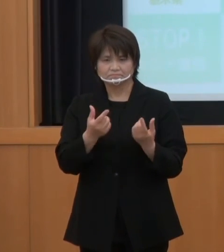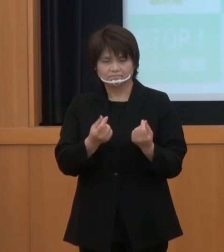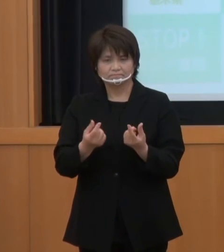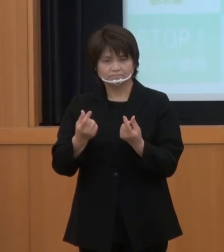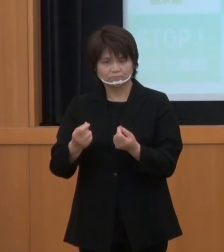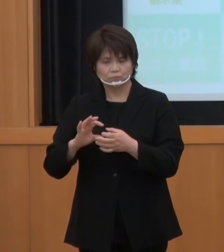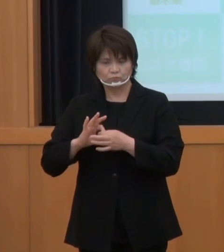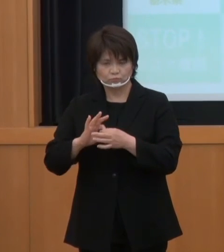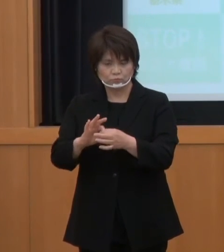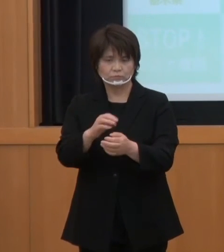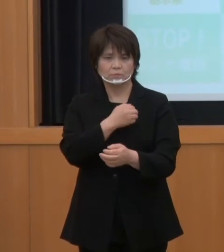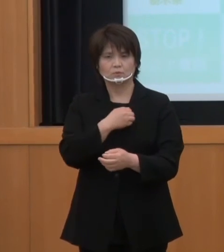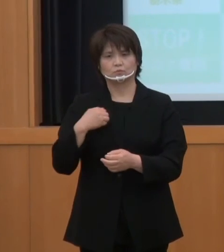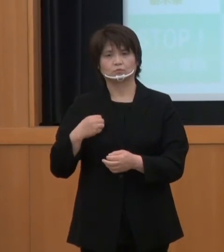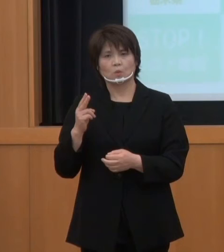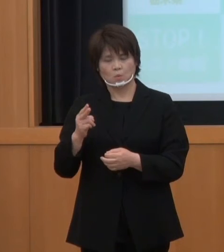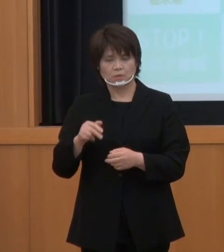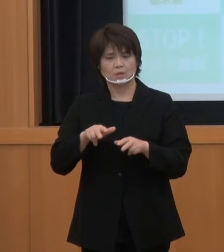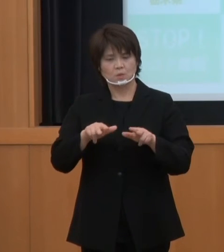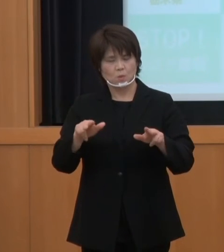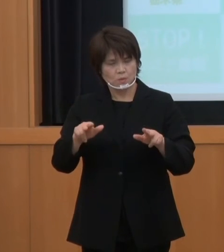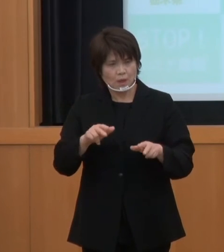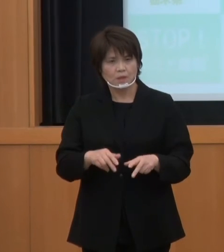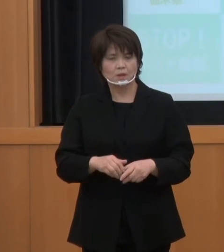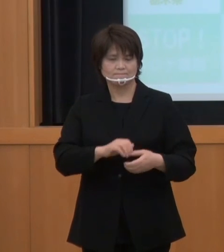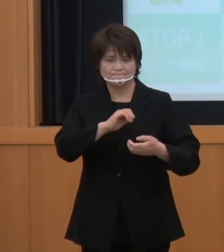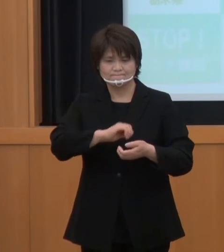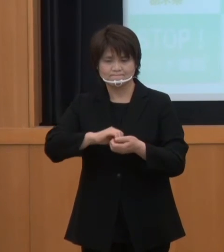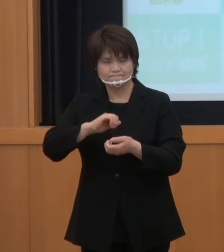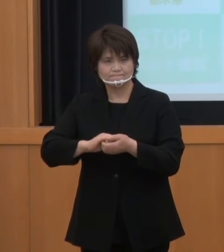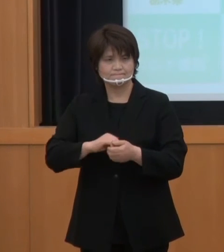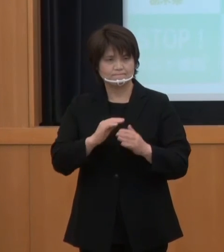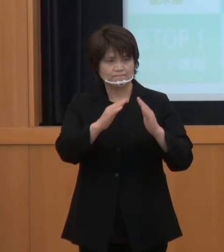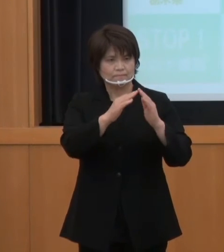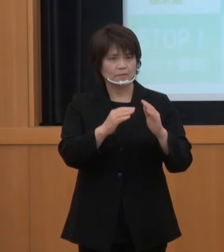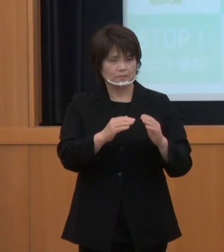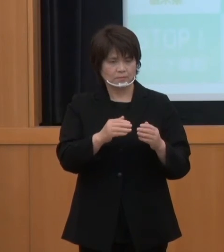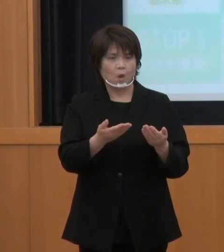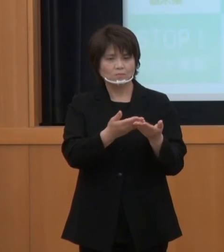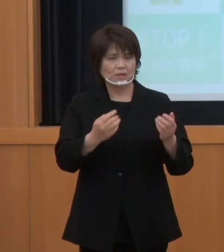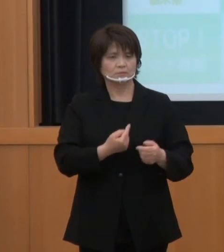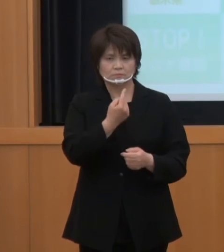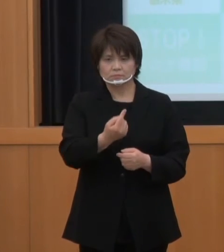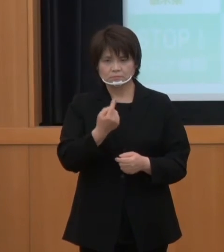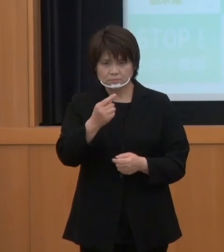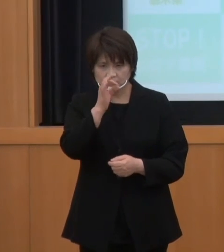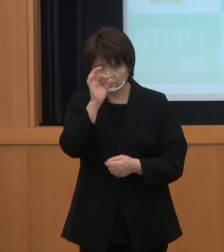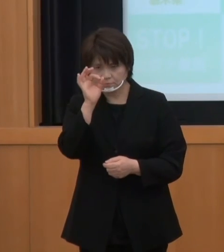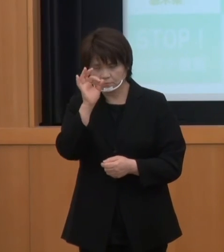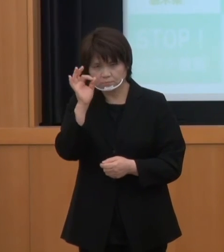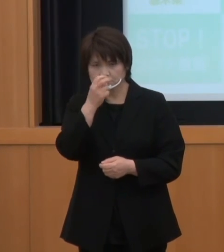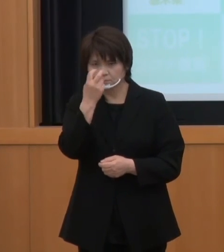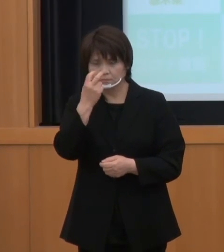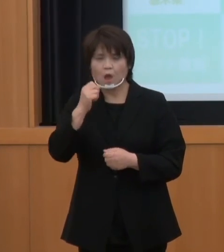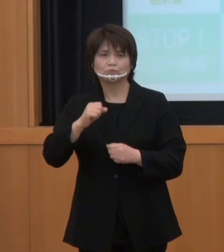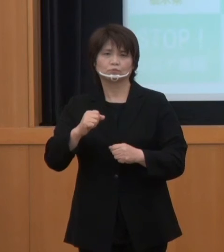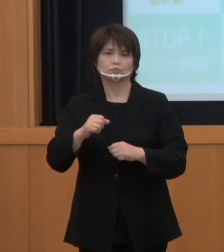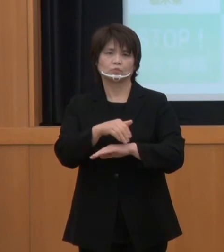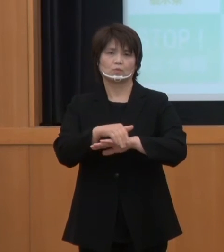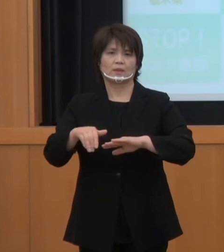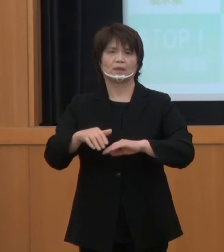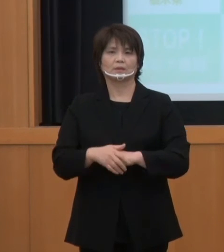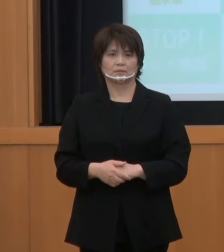行政が定期的な巡回をするということも一つの方法、さらには利用者、他の県